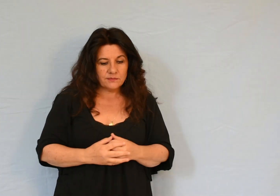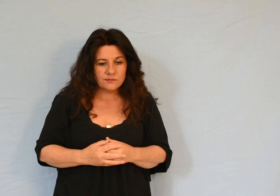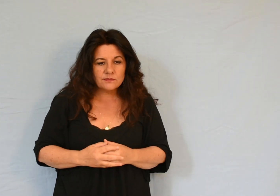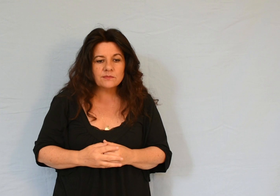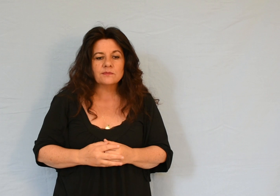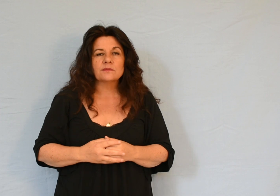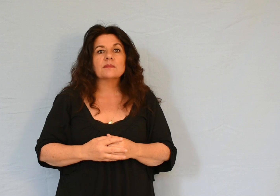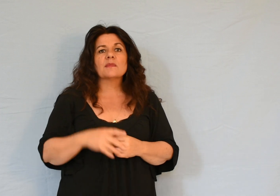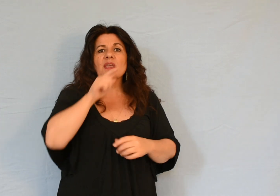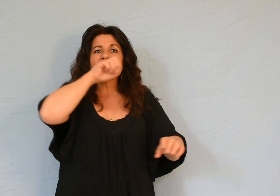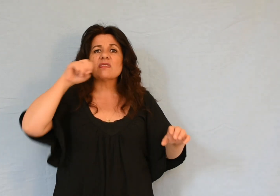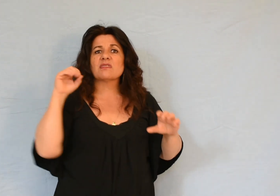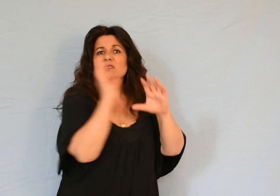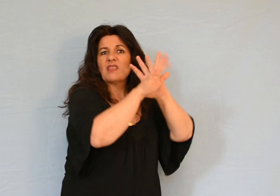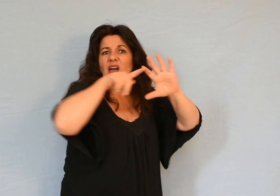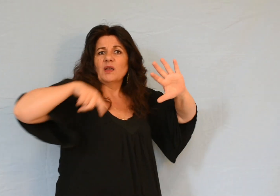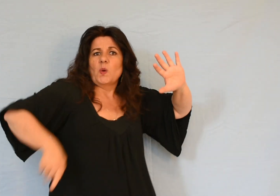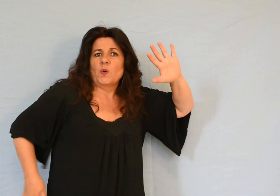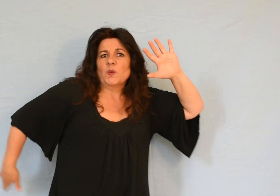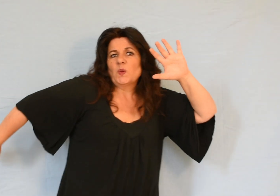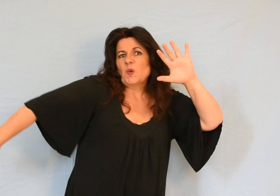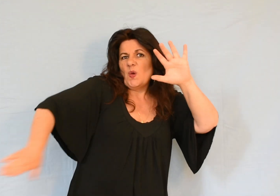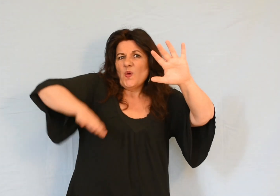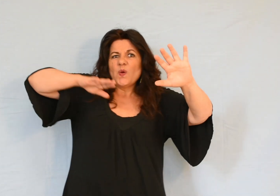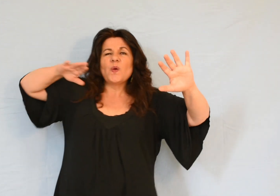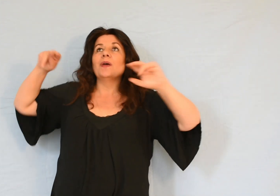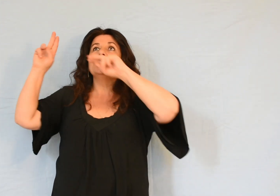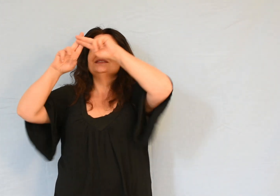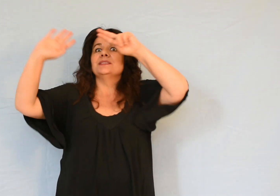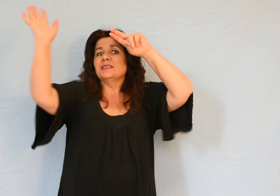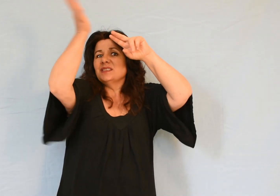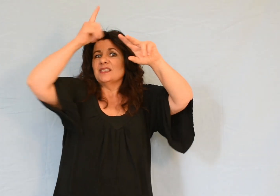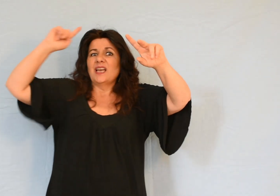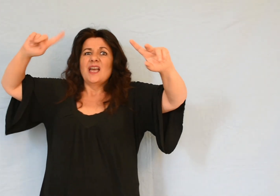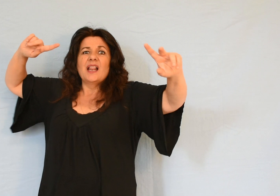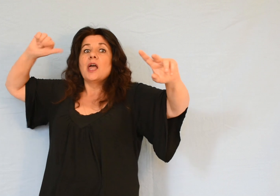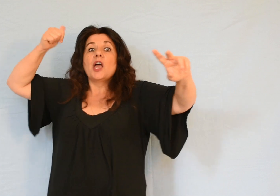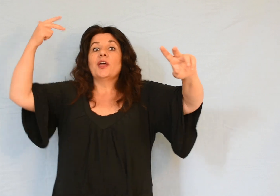Sa queue, entraînant le tiers des étoiles du ciel, les précipita sur la terre.